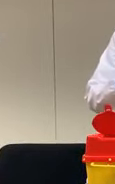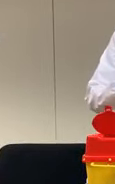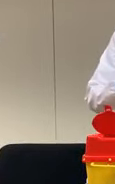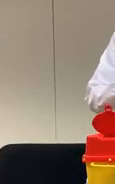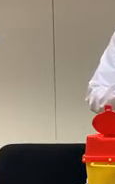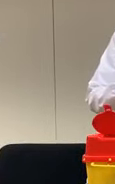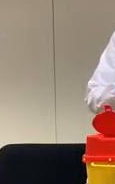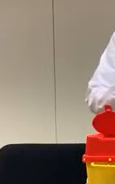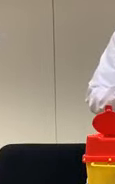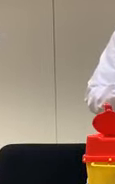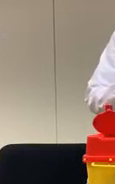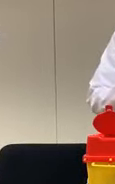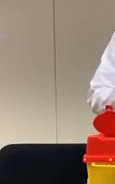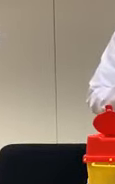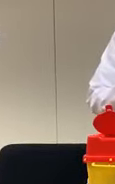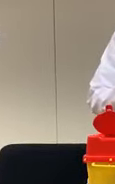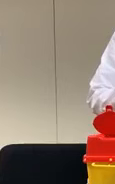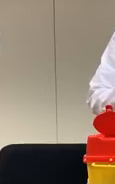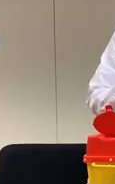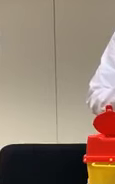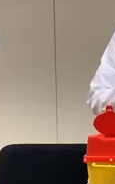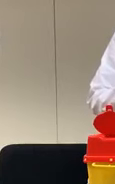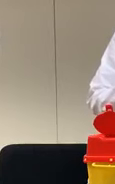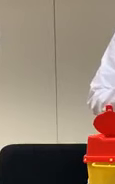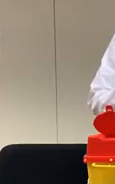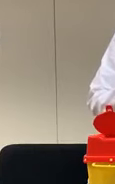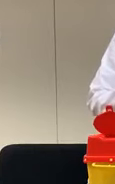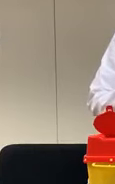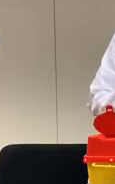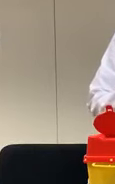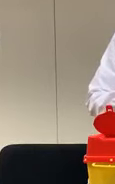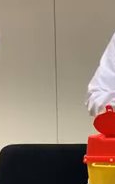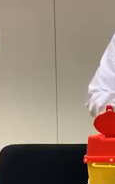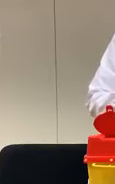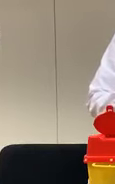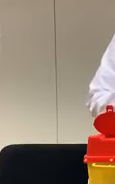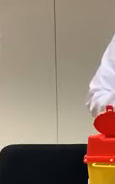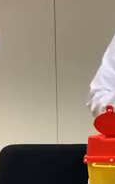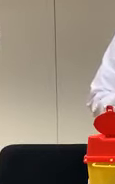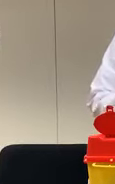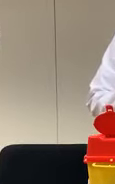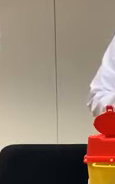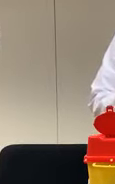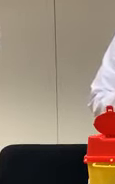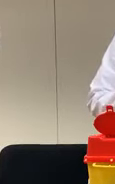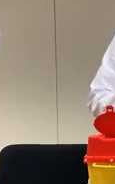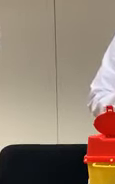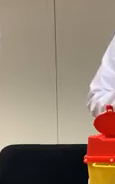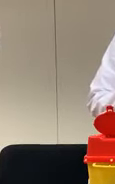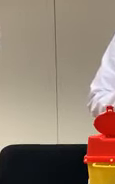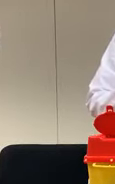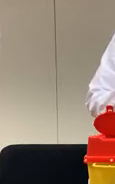questo test poi viene messo in un microchip.